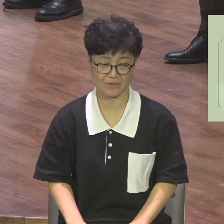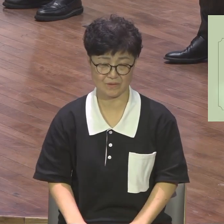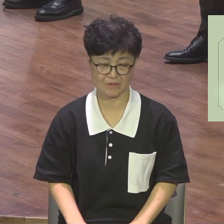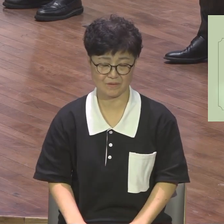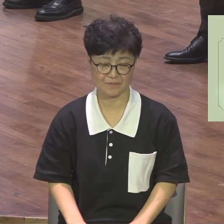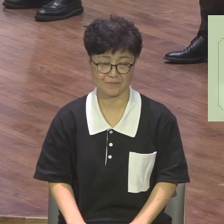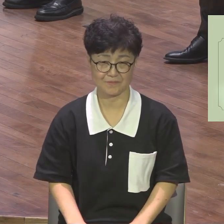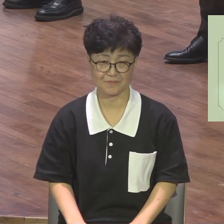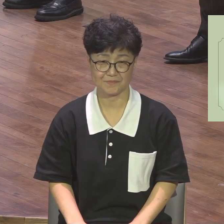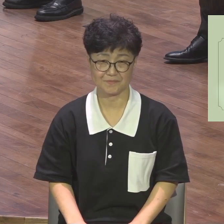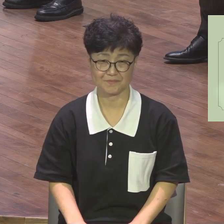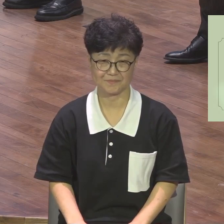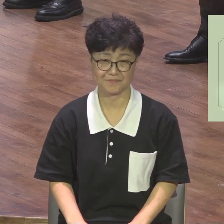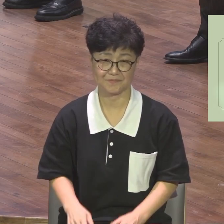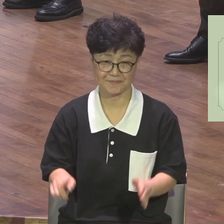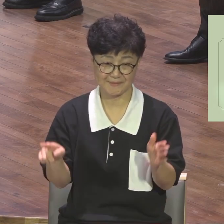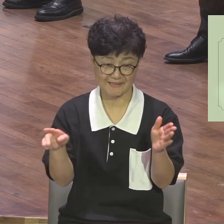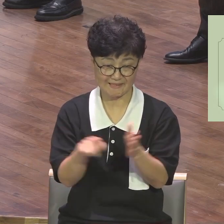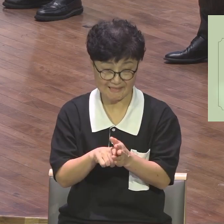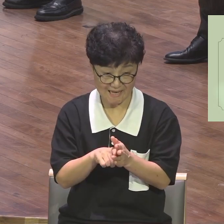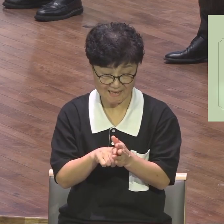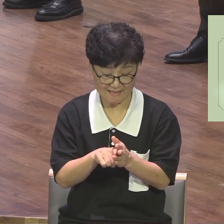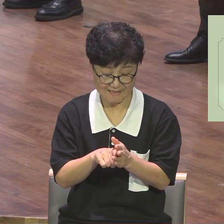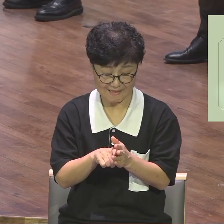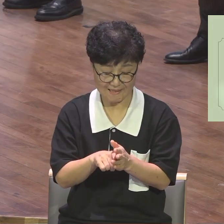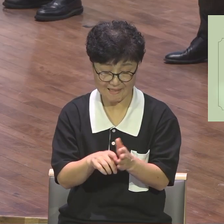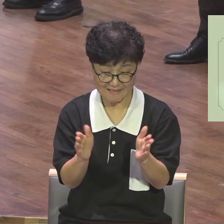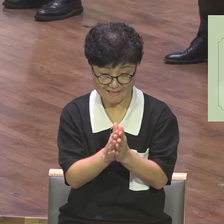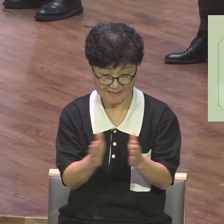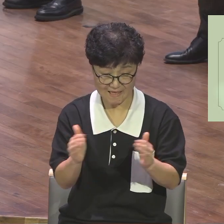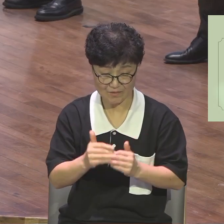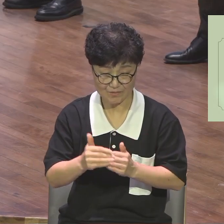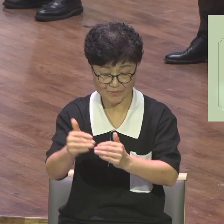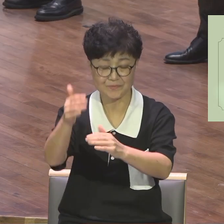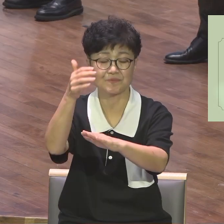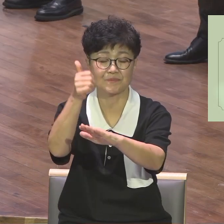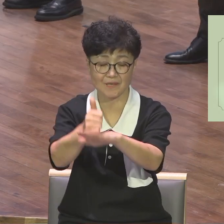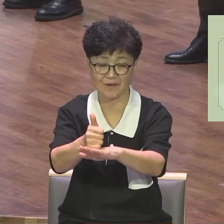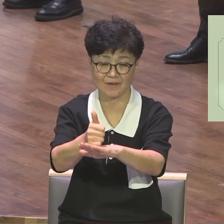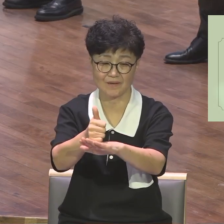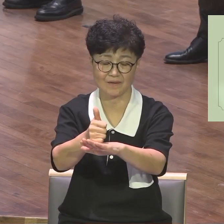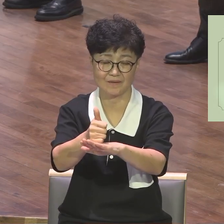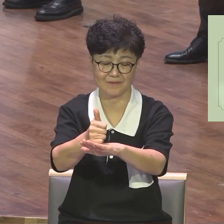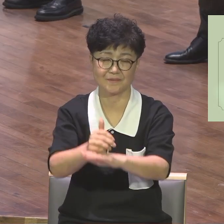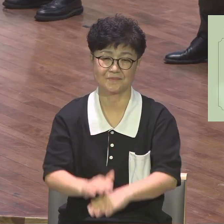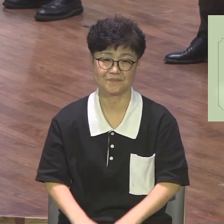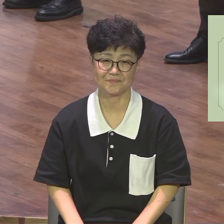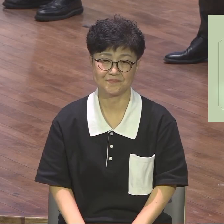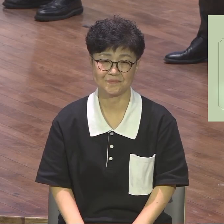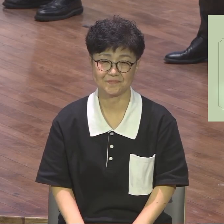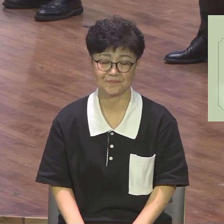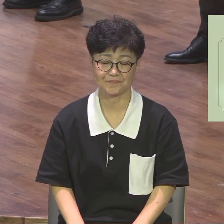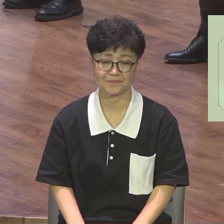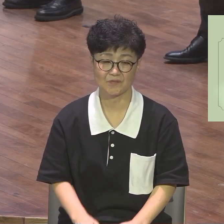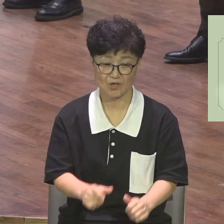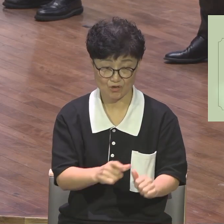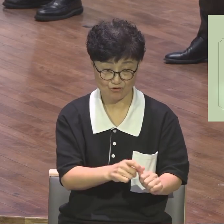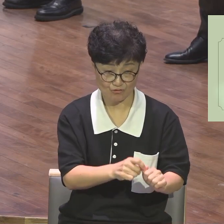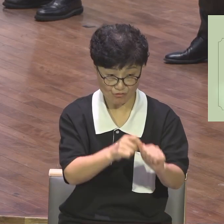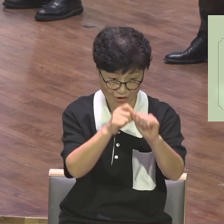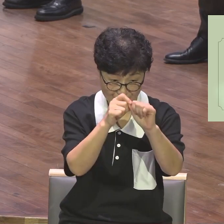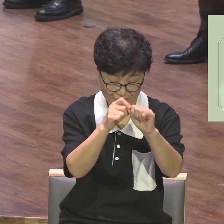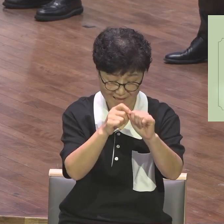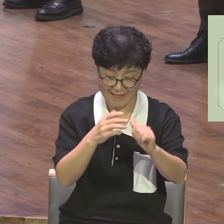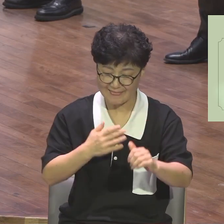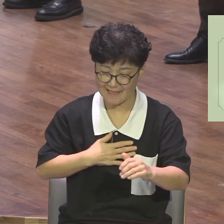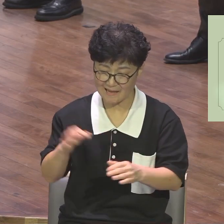않습니다. 자, 오늘 우리 신앙의 기승전결 말씀 받았습니다. 구원은 내가 발견하는 것이 아니라 하나님께 발견되는